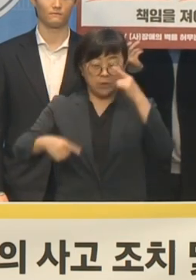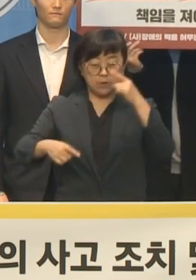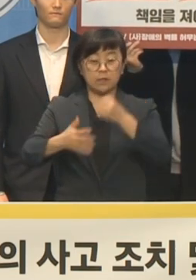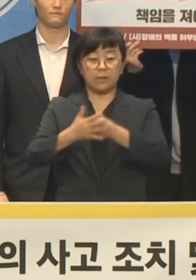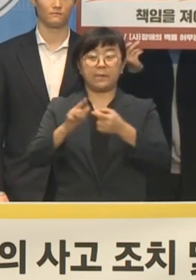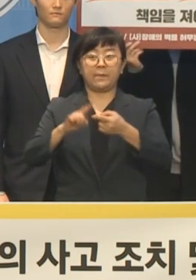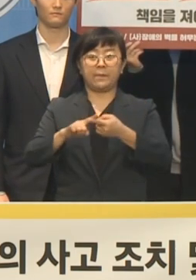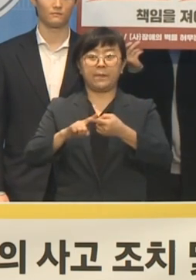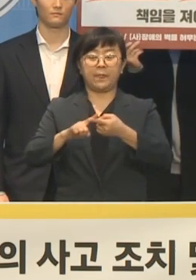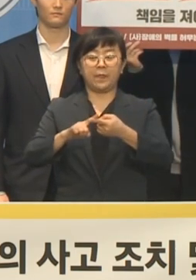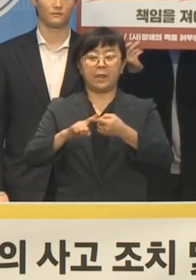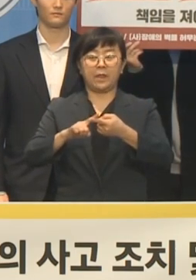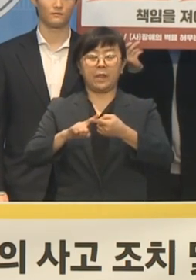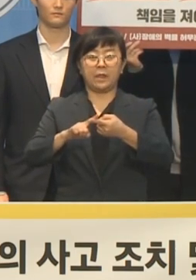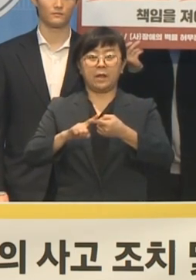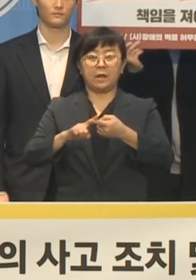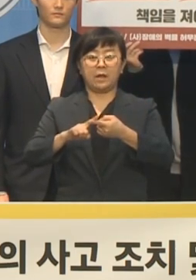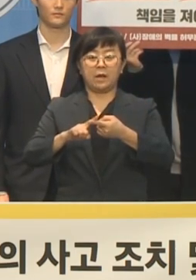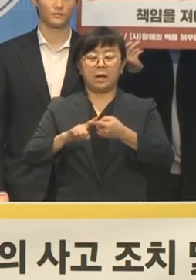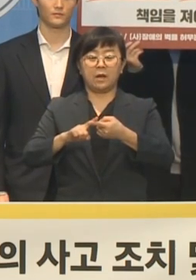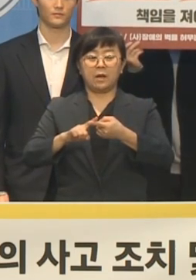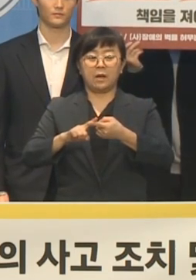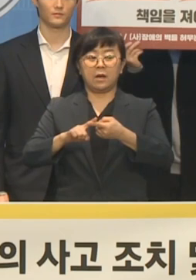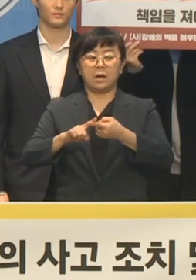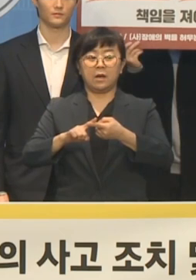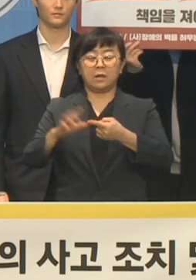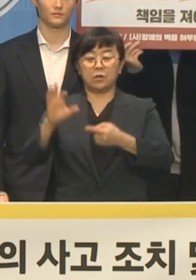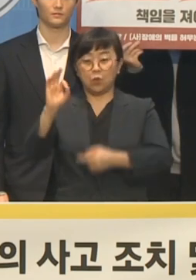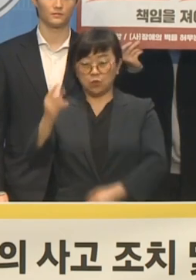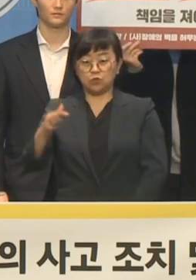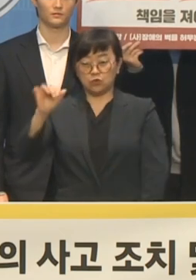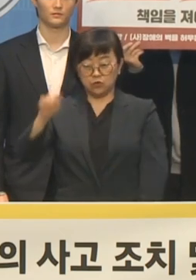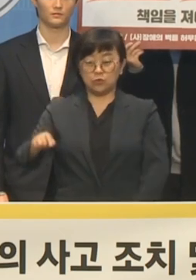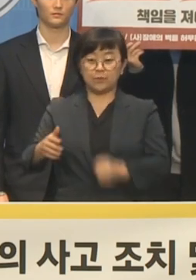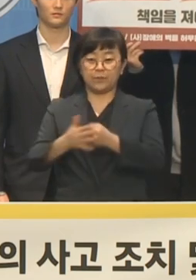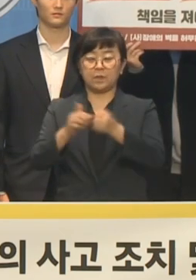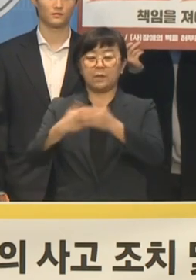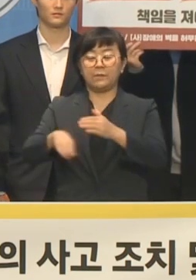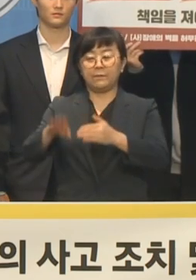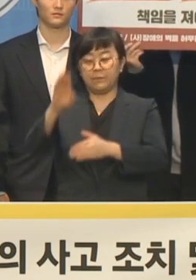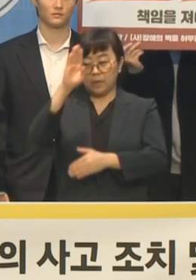골절, 유추의 골절, 제한성 폐질환이며